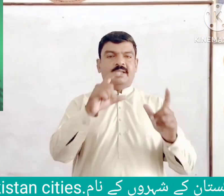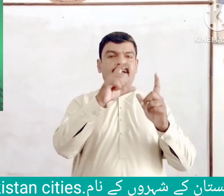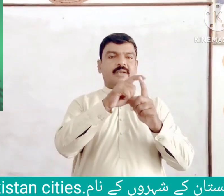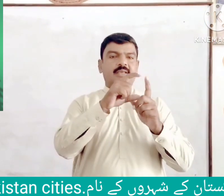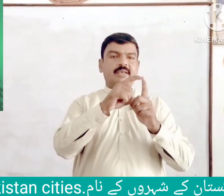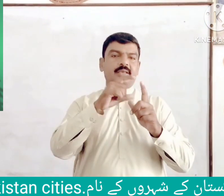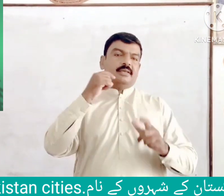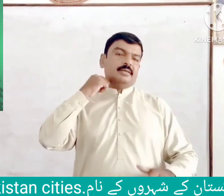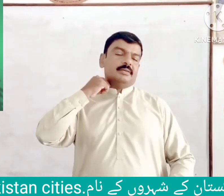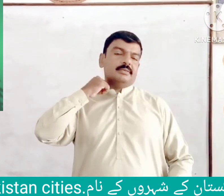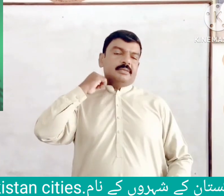D,